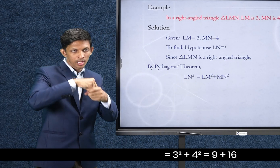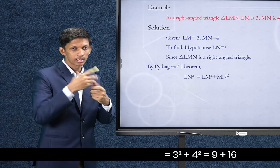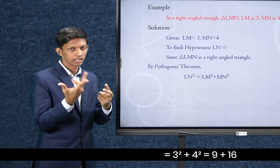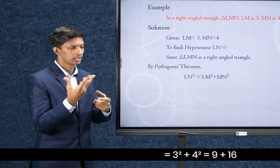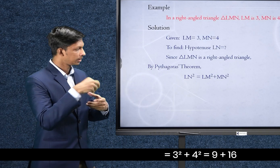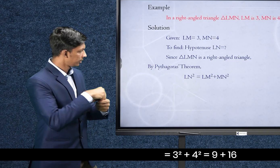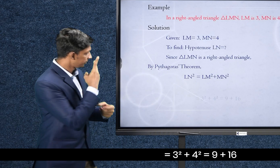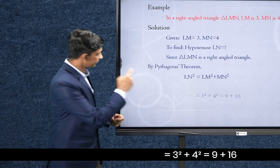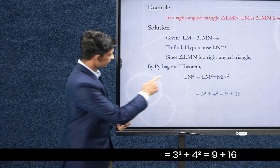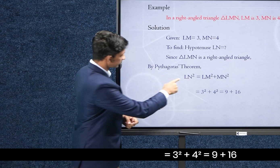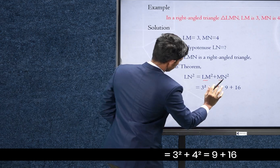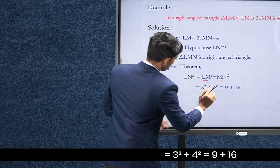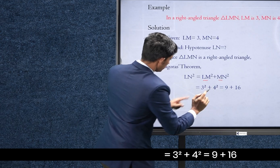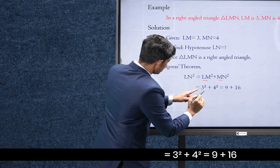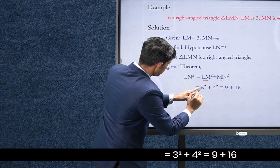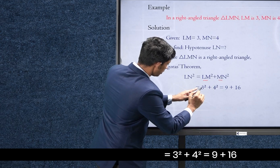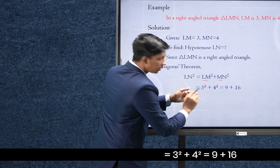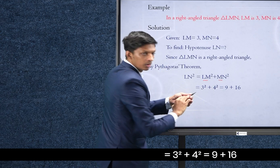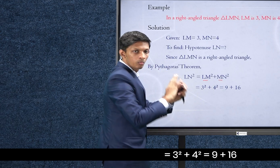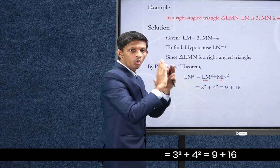स्क्वायर प्लस 4 स्क्वायर इज इक्वल 9 प्लस 16।